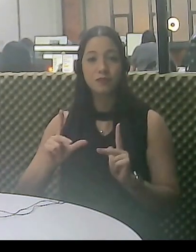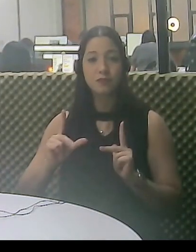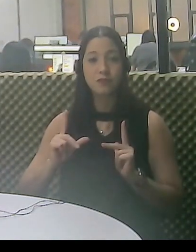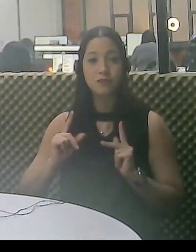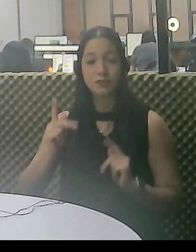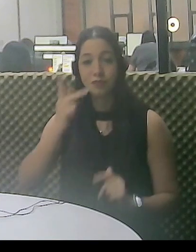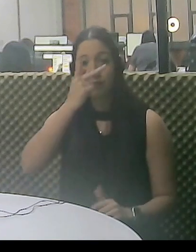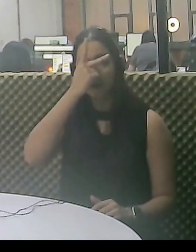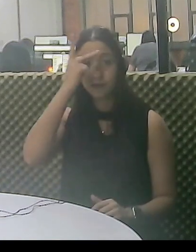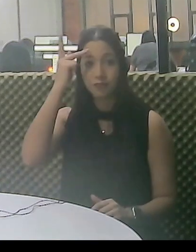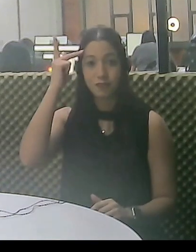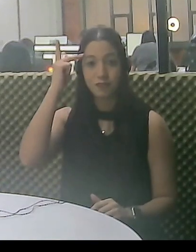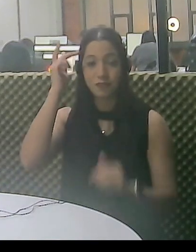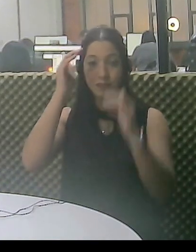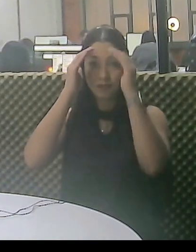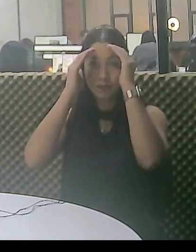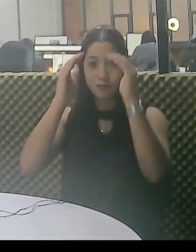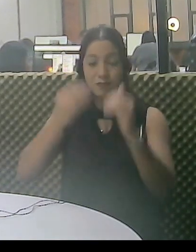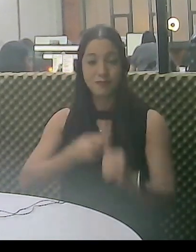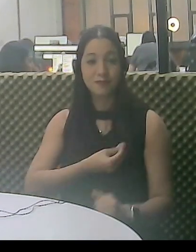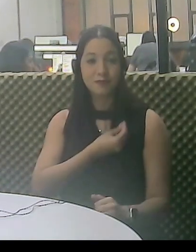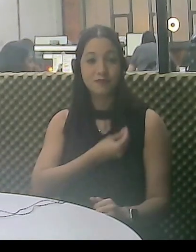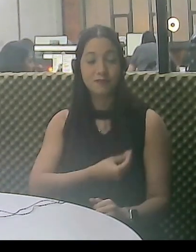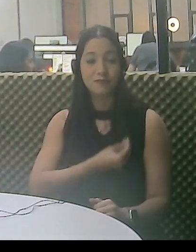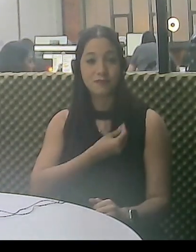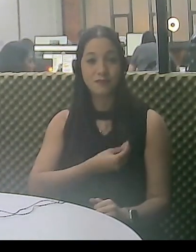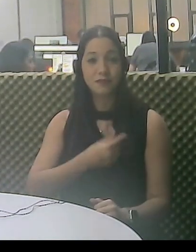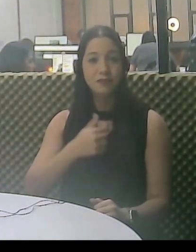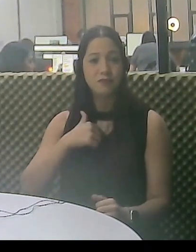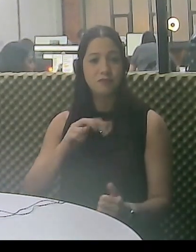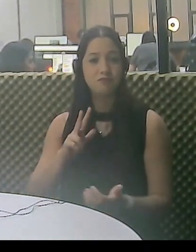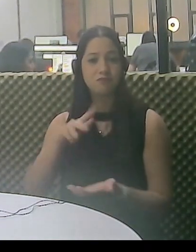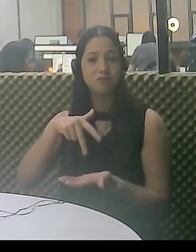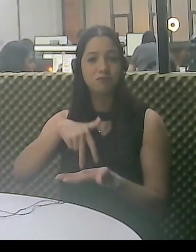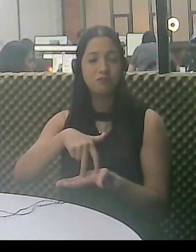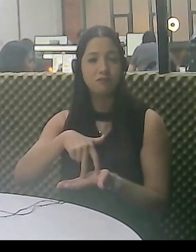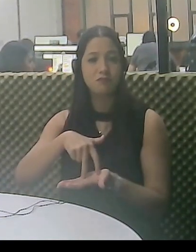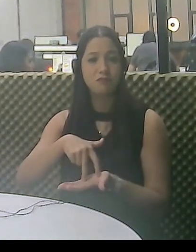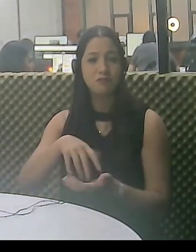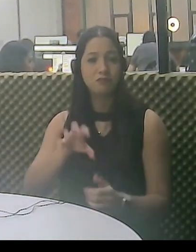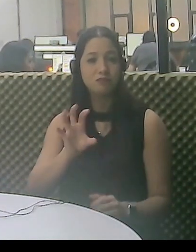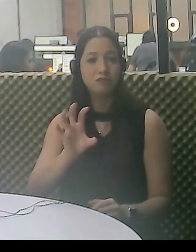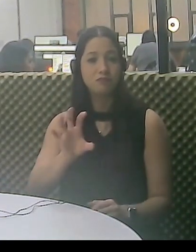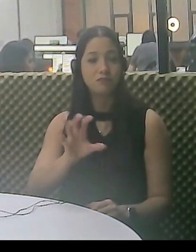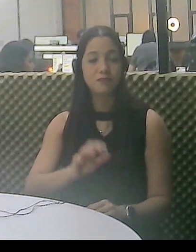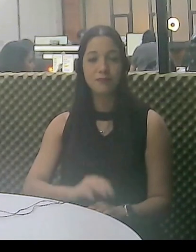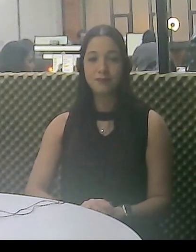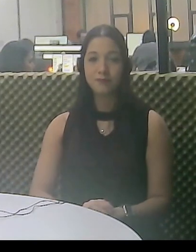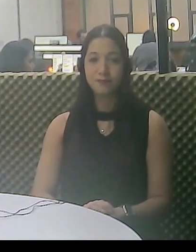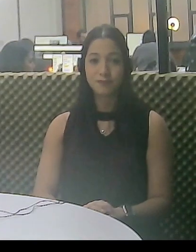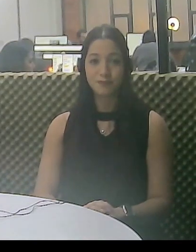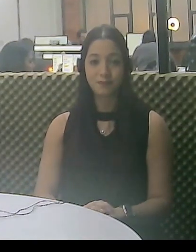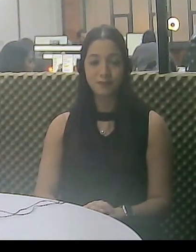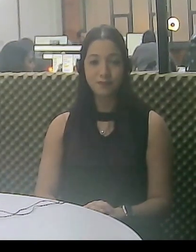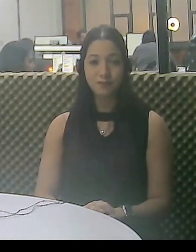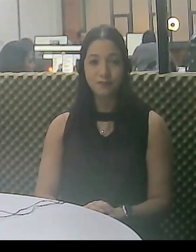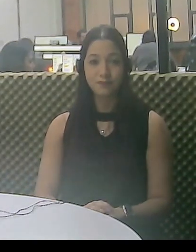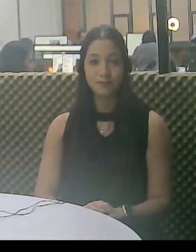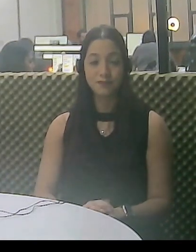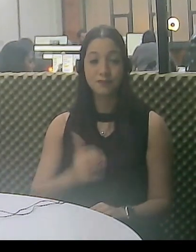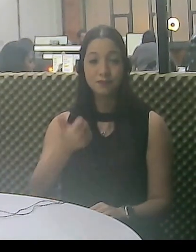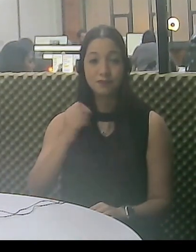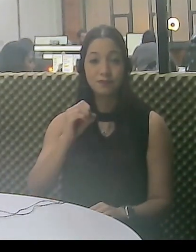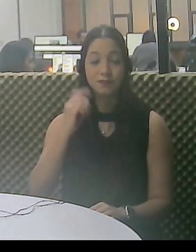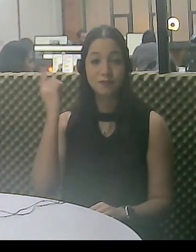das pessoas e respeito à vida. Enquanto eu estiver aqui, vai ser assim. Das 10